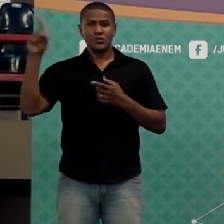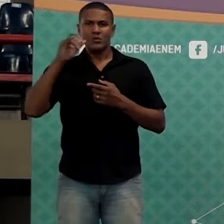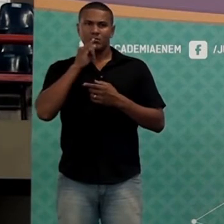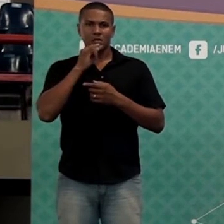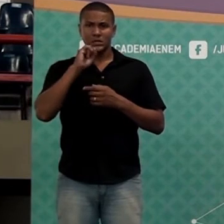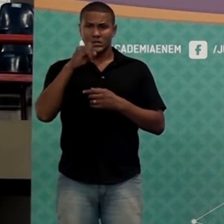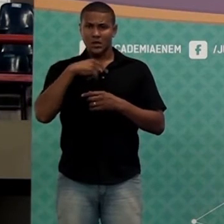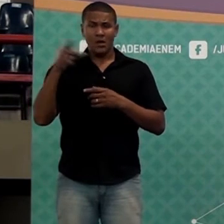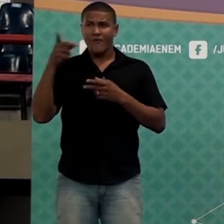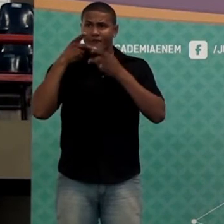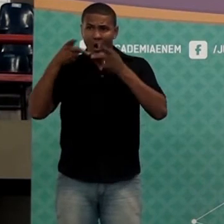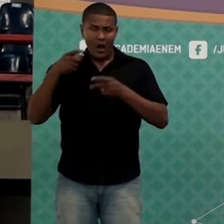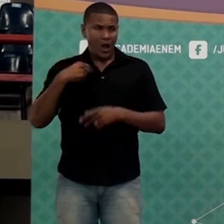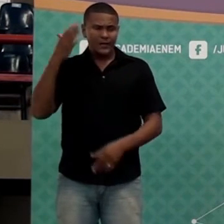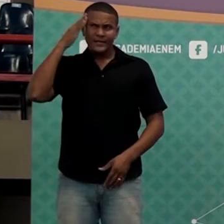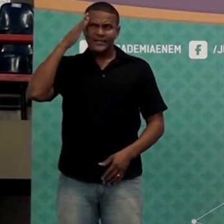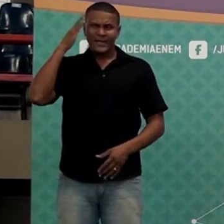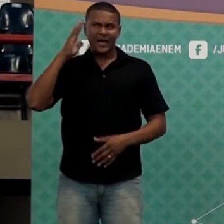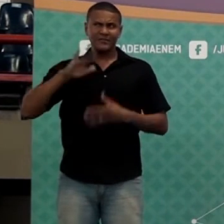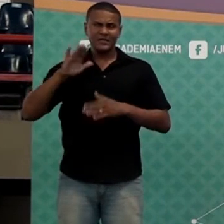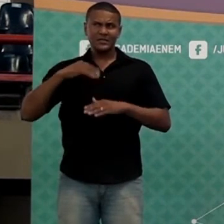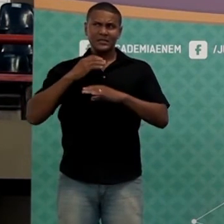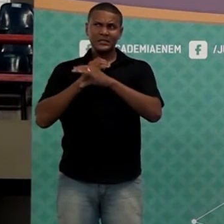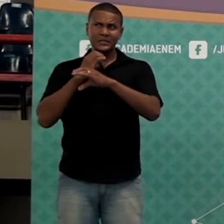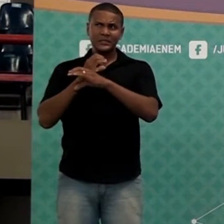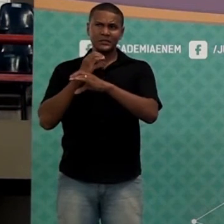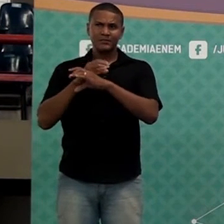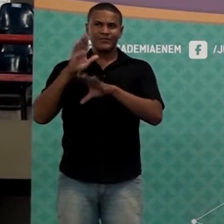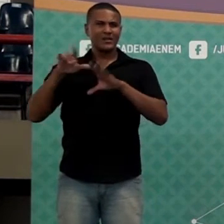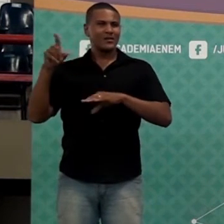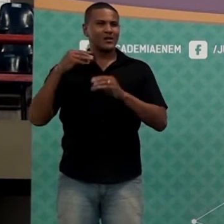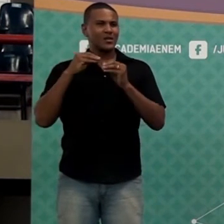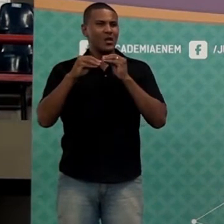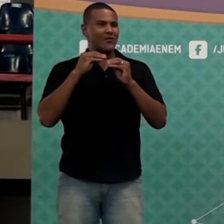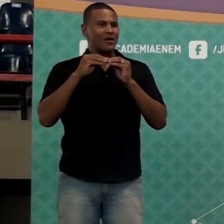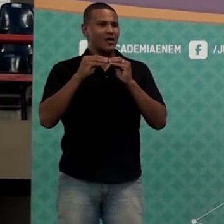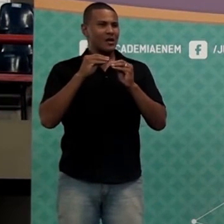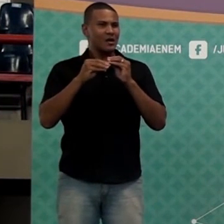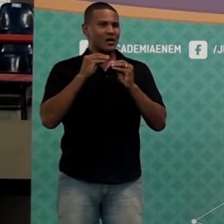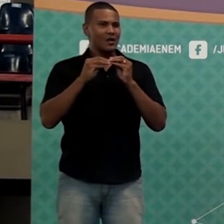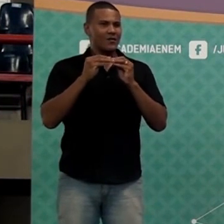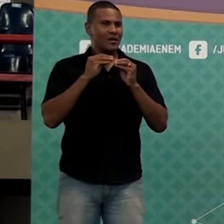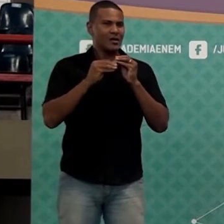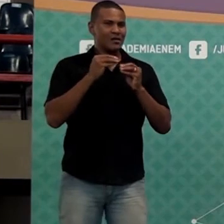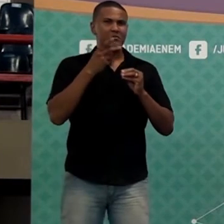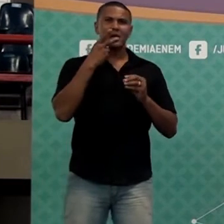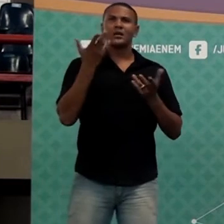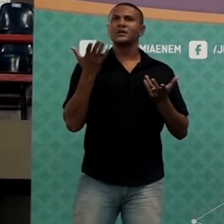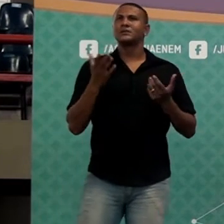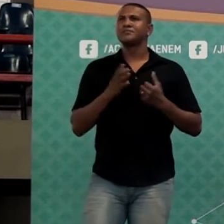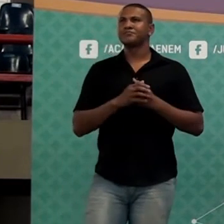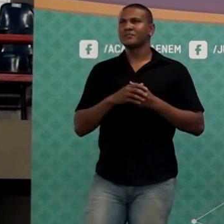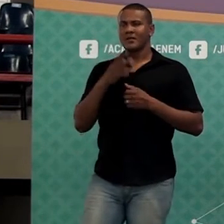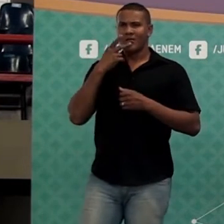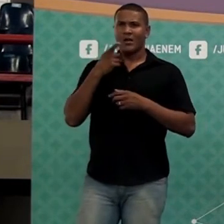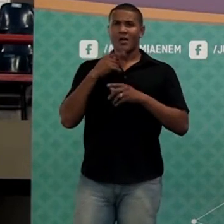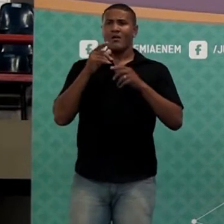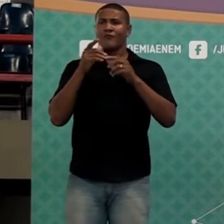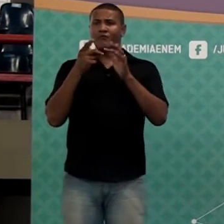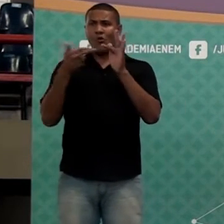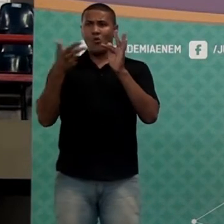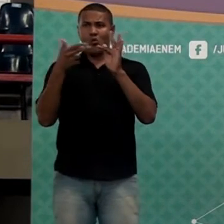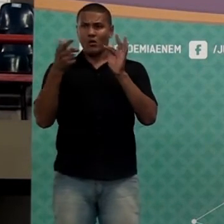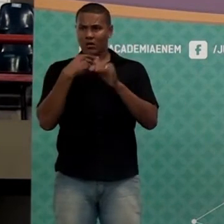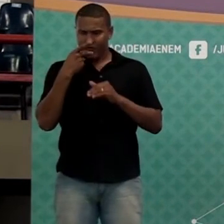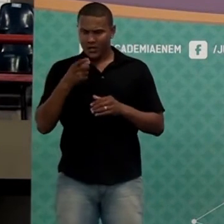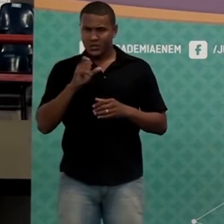coisa. De vez em quando nas novelas eles falam uma fruta que a gente conhece por outro nome. Que se a gente chegasse aqui dizendo o